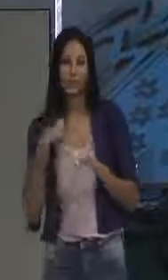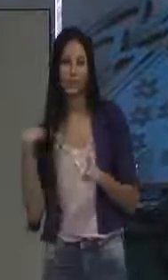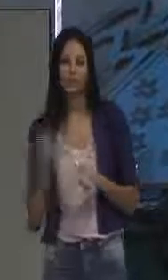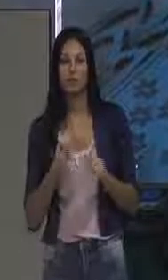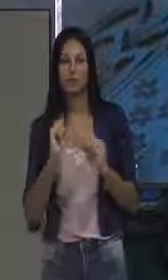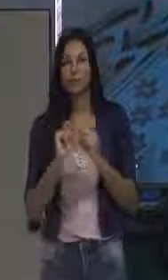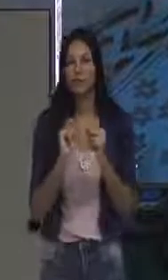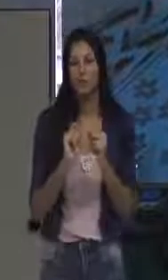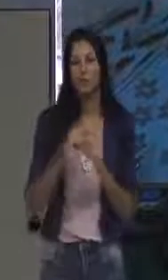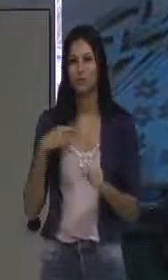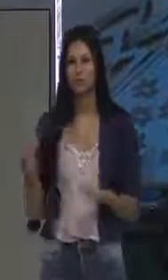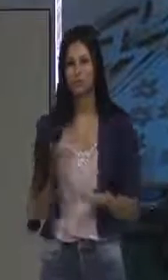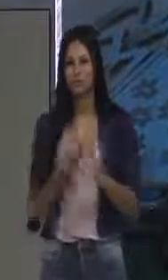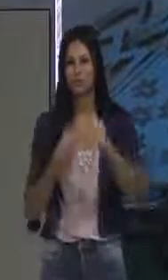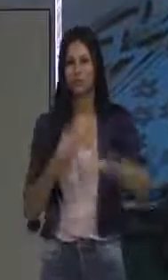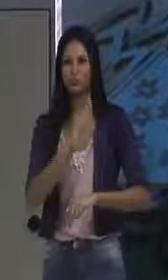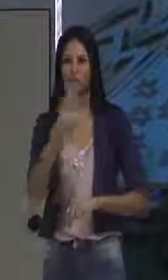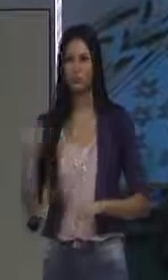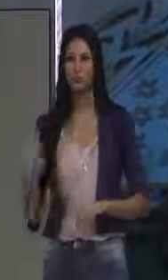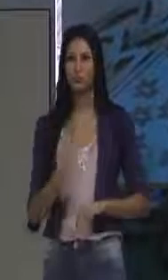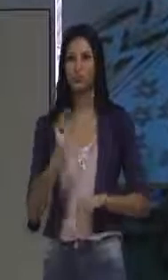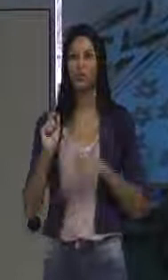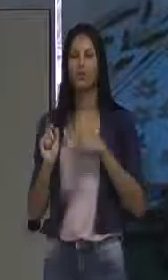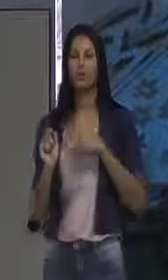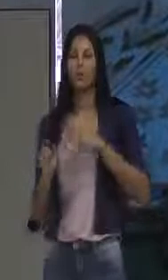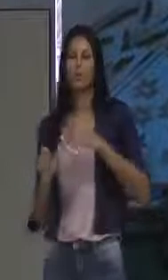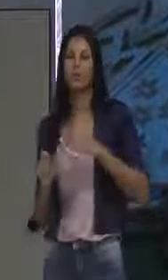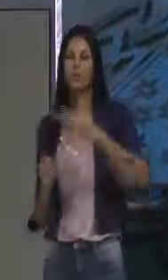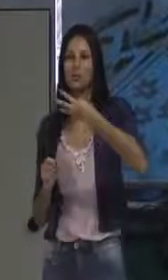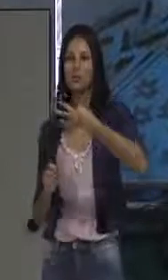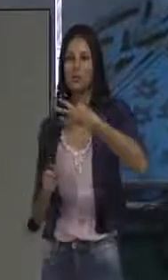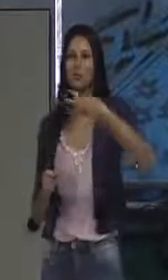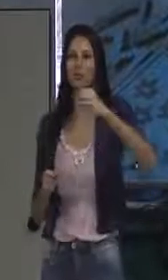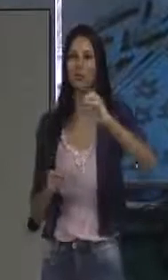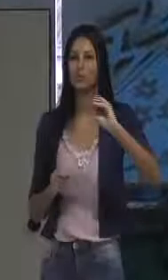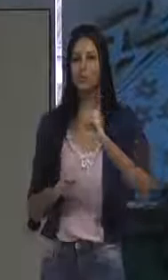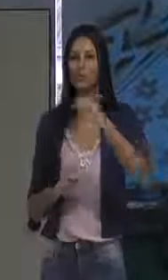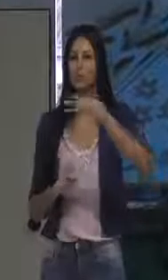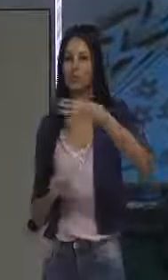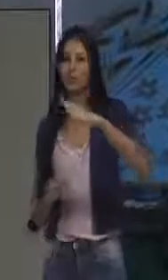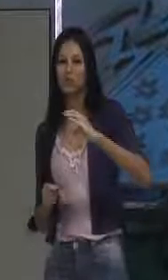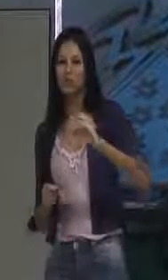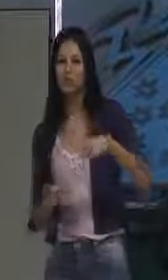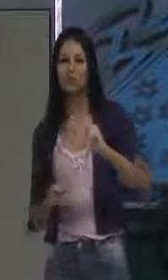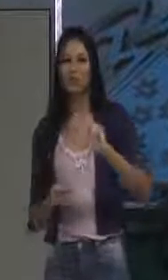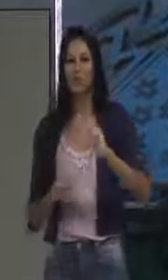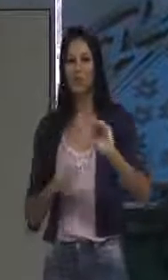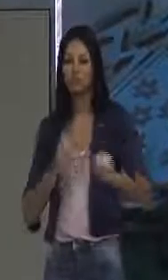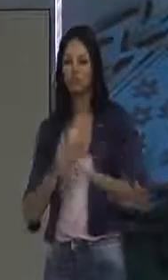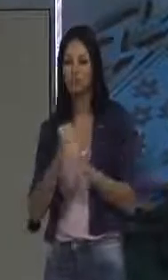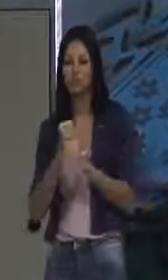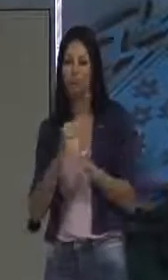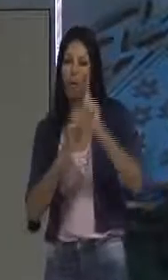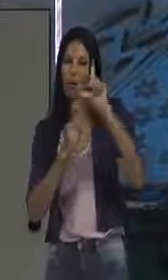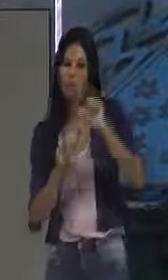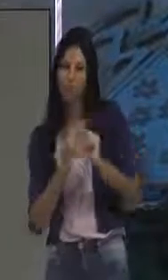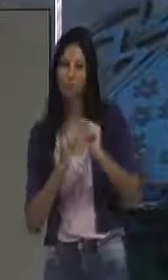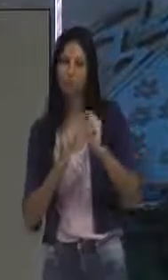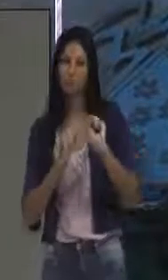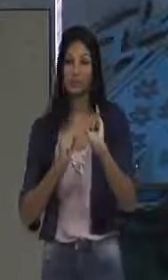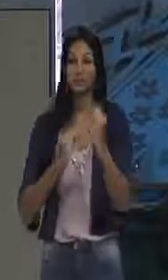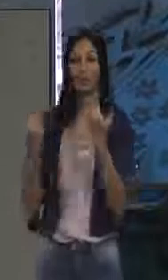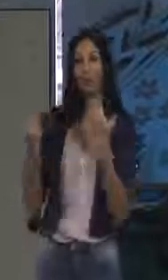todos nós aqui da região, estamos na faixa aí de 300, 400 quilos por ano. É uma coisa muito pequena se for comparar,